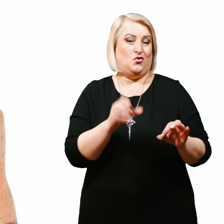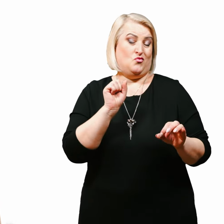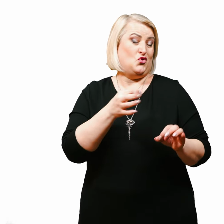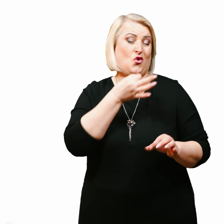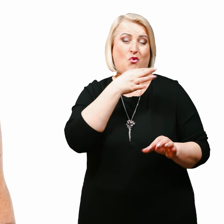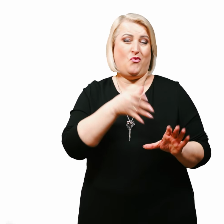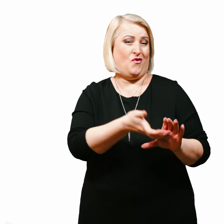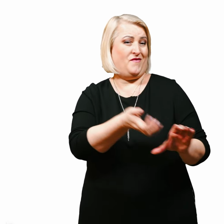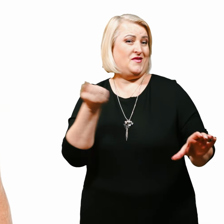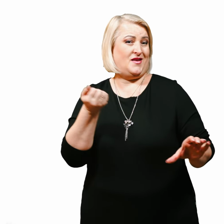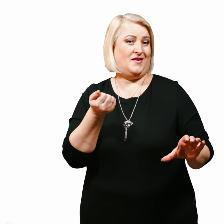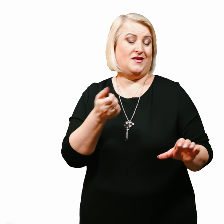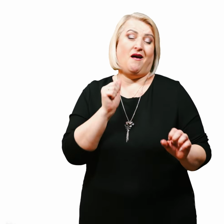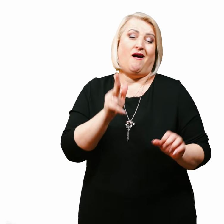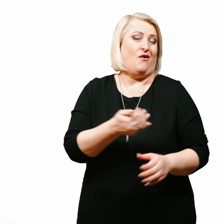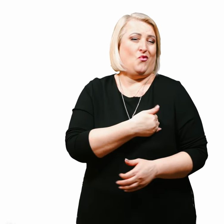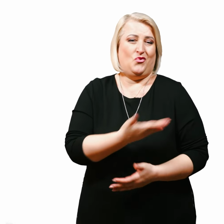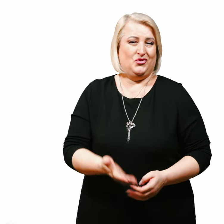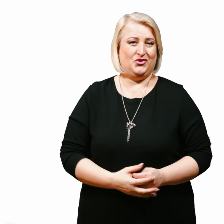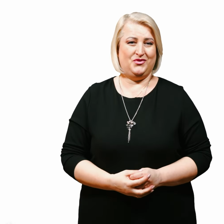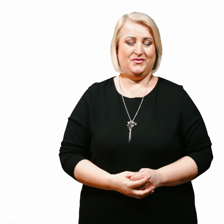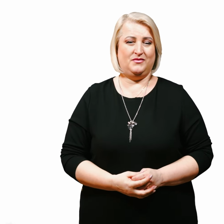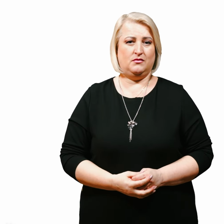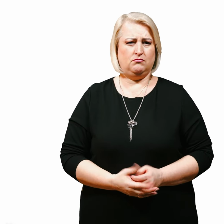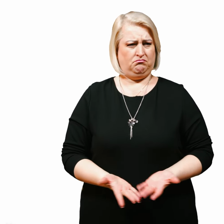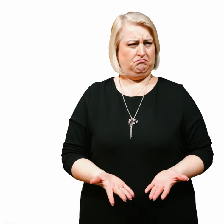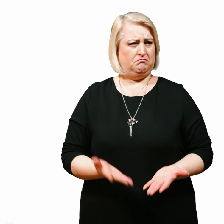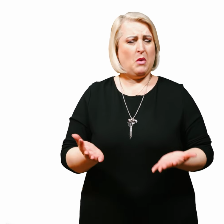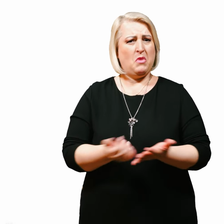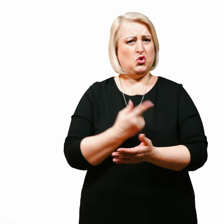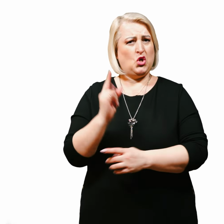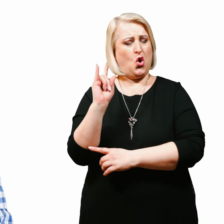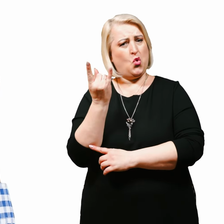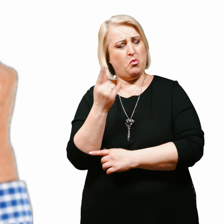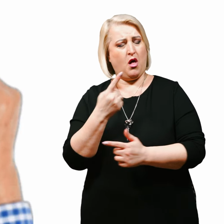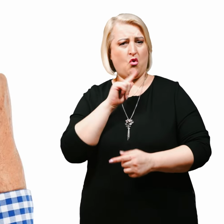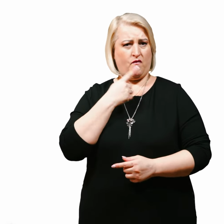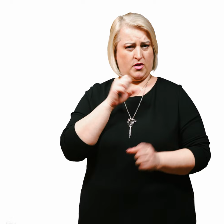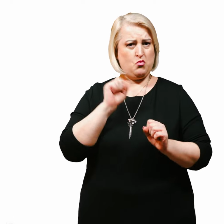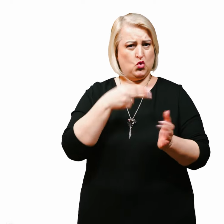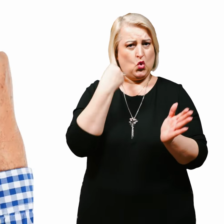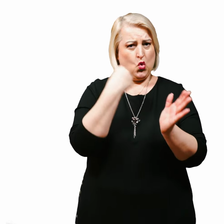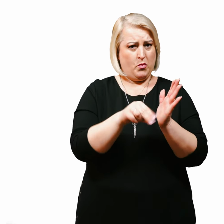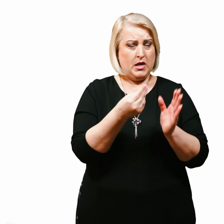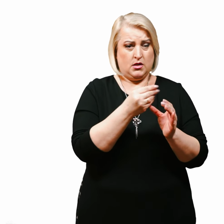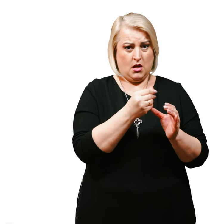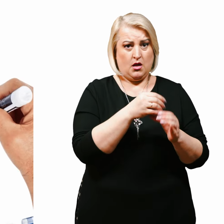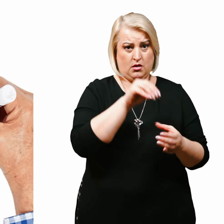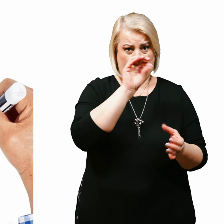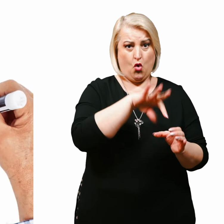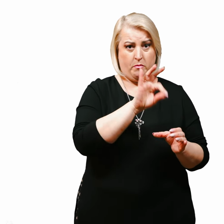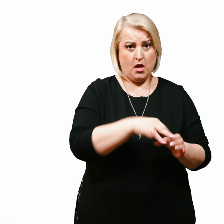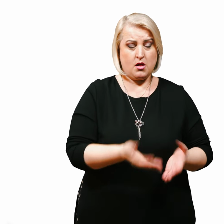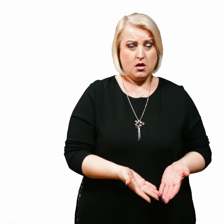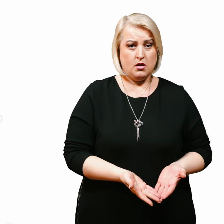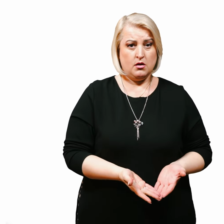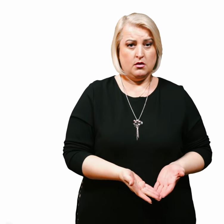когда захочешь и как захочешь. Получается, куклы или конфеты я могу купить на сбережения из